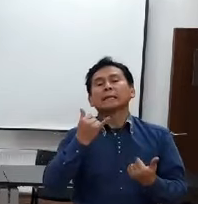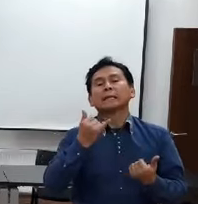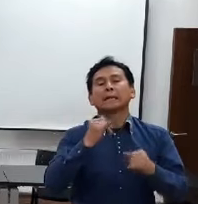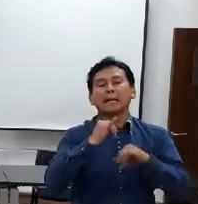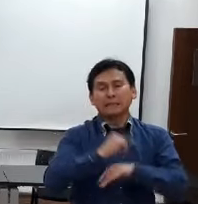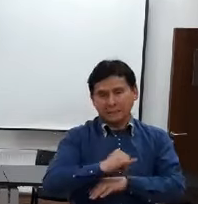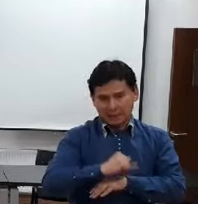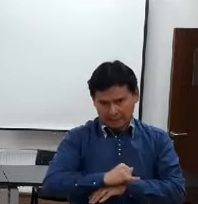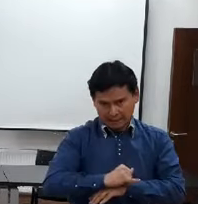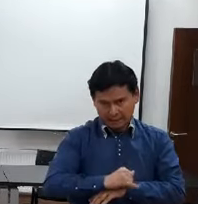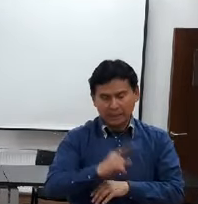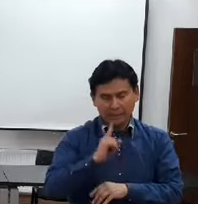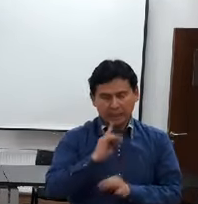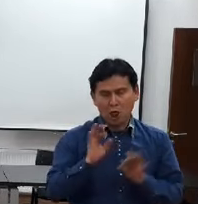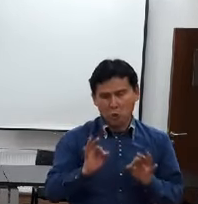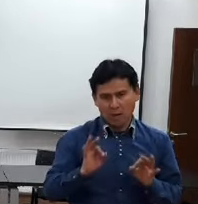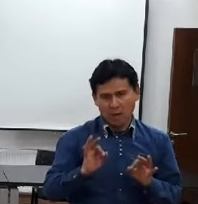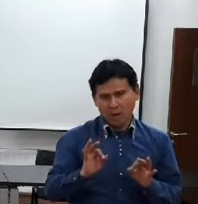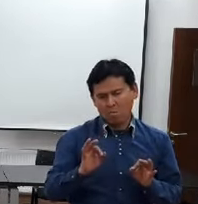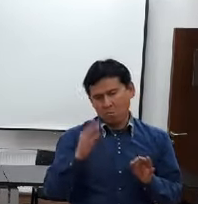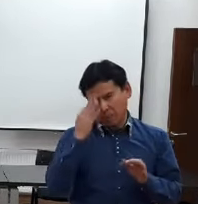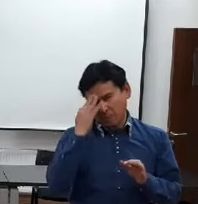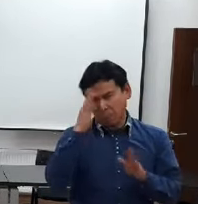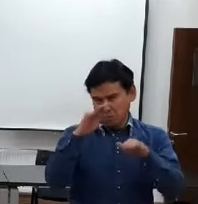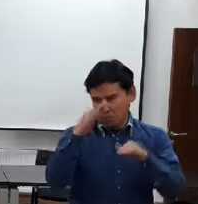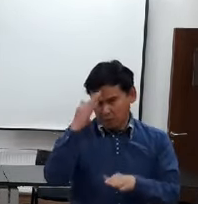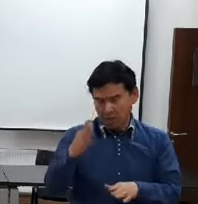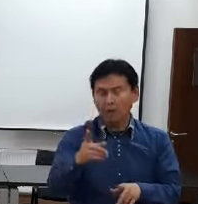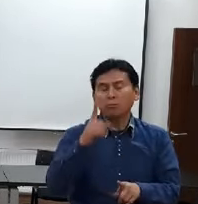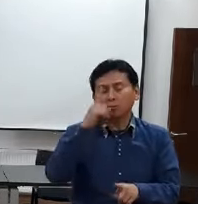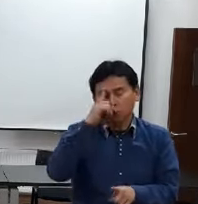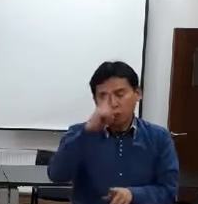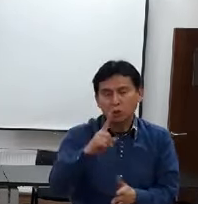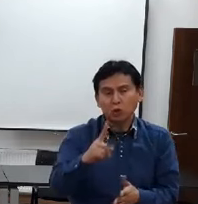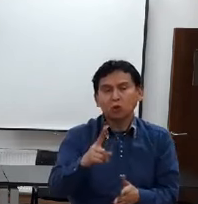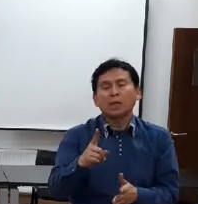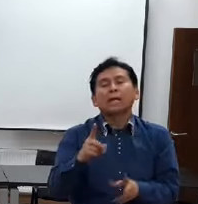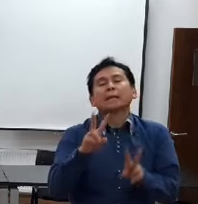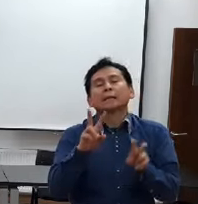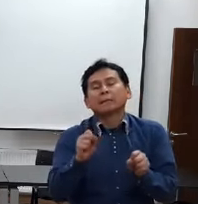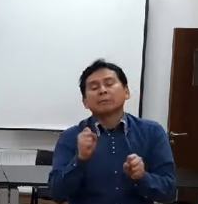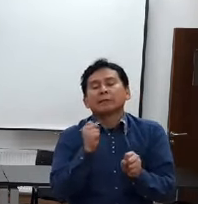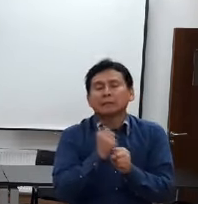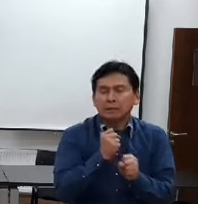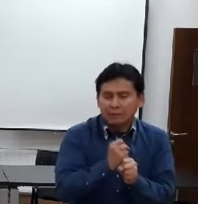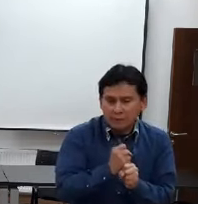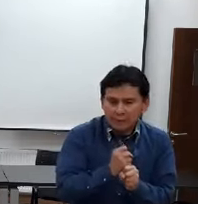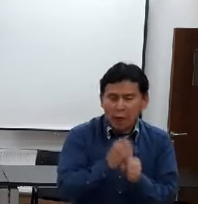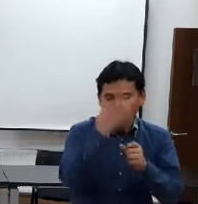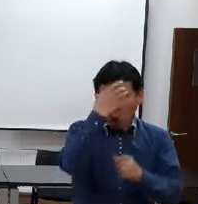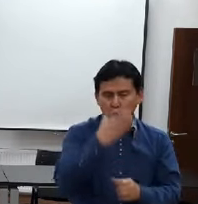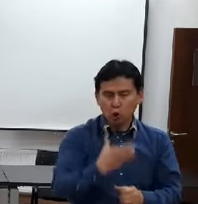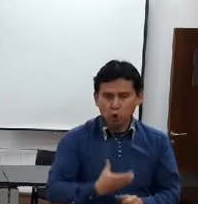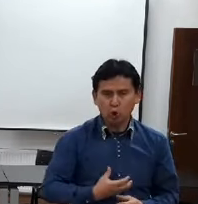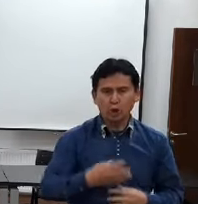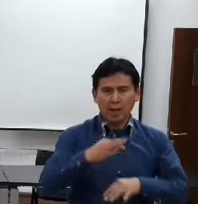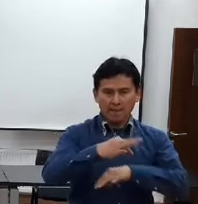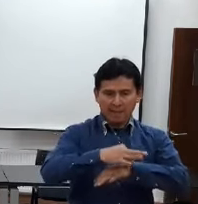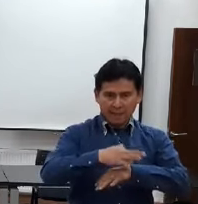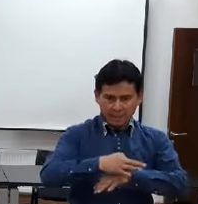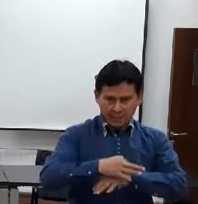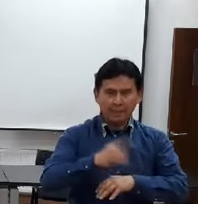de Aysén que se tienen normalmente durante el día por lo tanto la acción el accionar la conducta médica la conducta